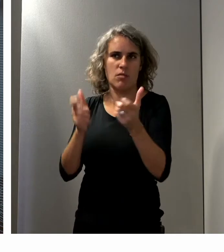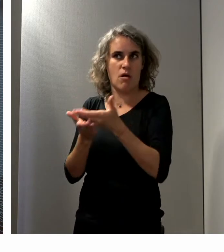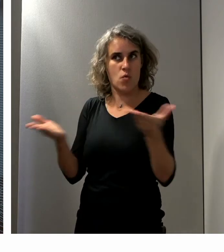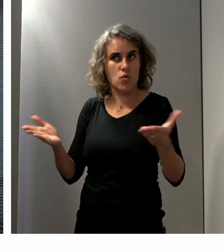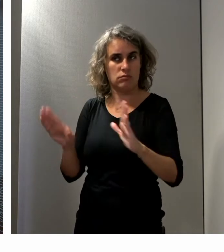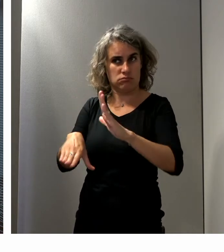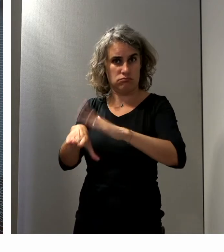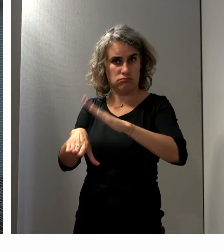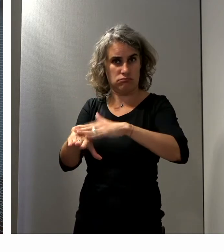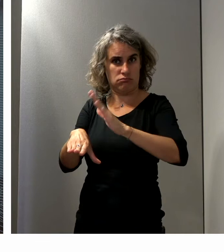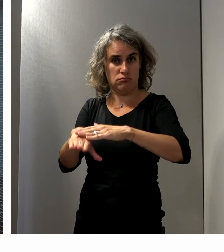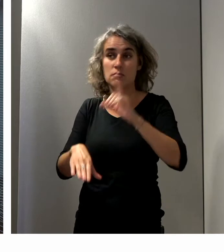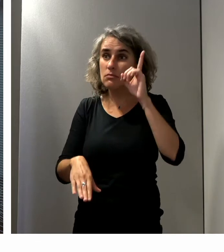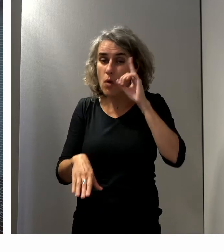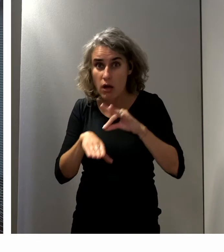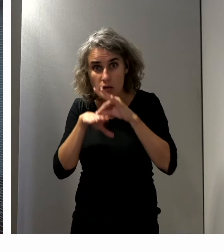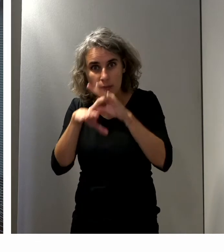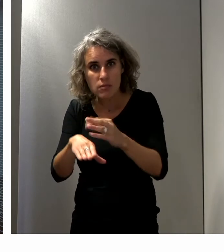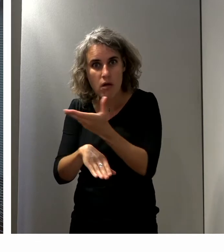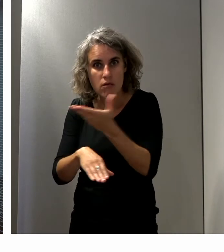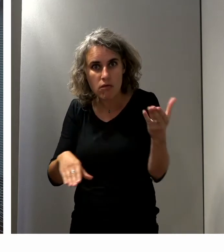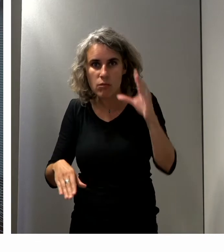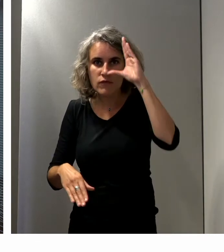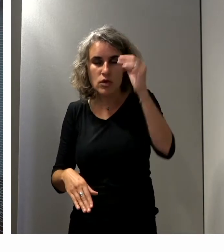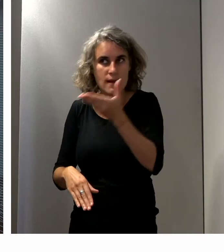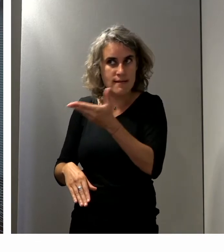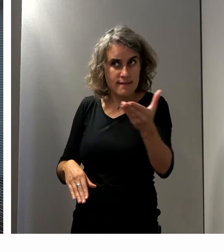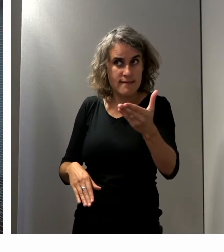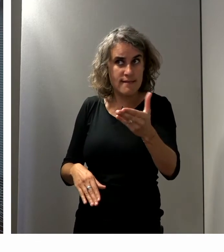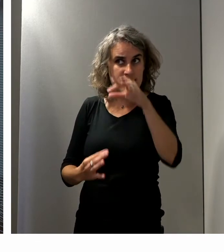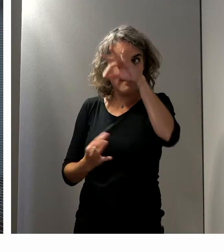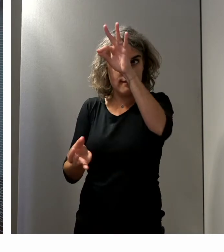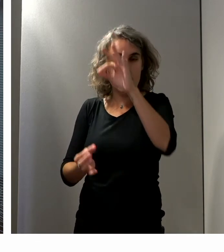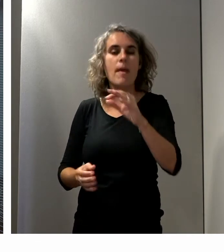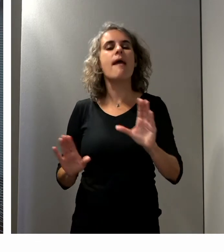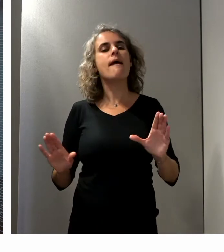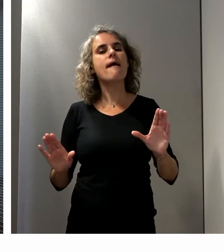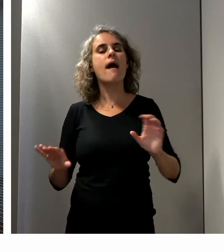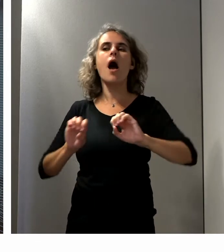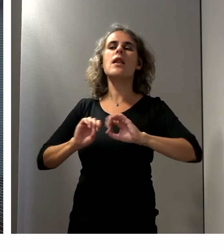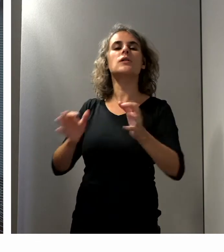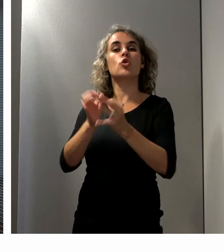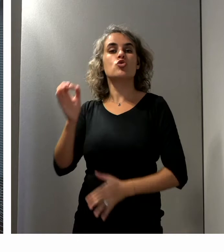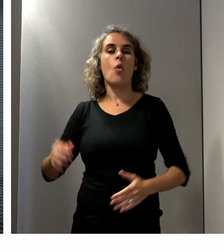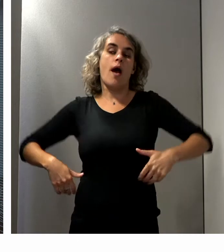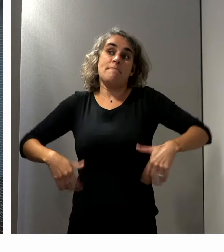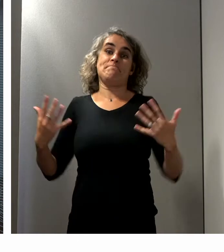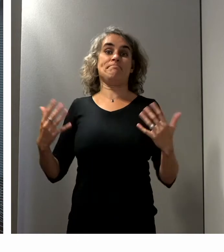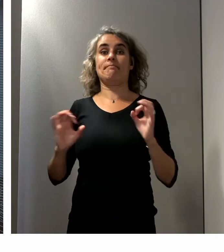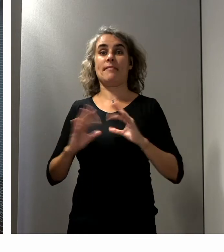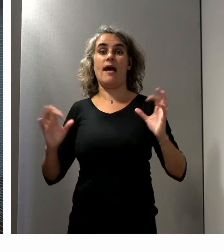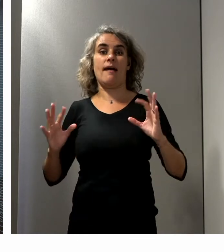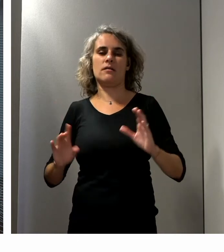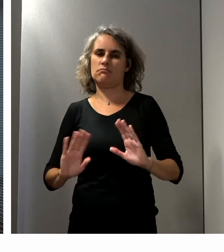question-là au cœur de l'accompagnement des professionnels. Mais on ne les laisse pas, Dominique, sans solution puisqu'on est en train